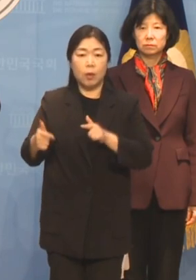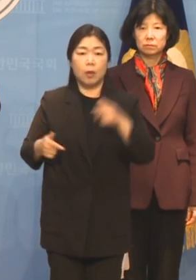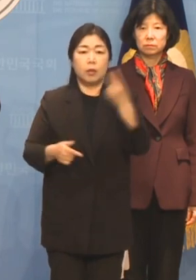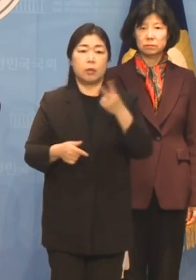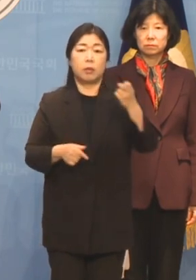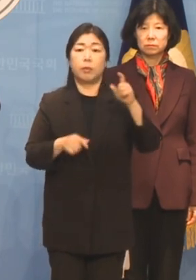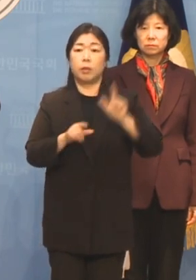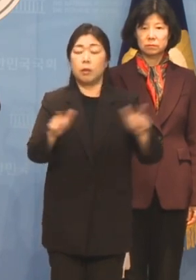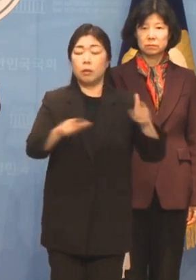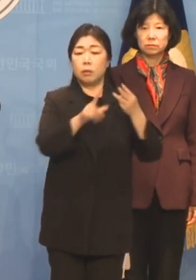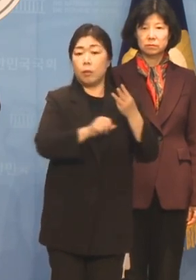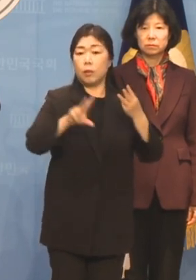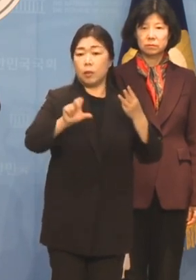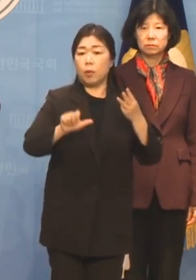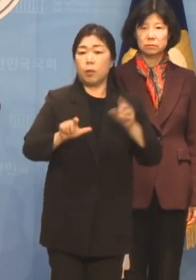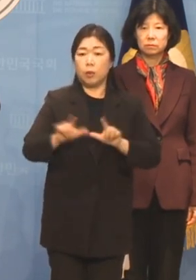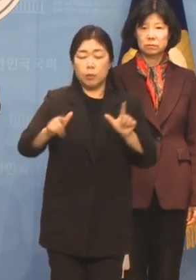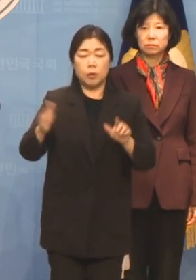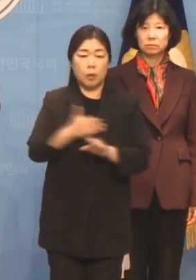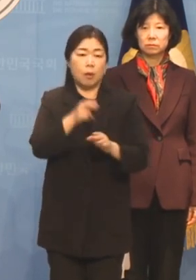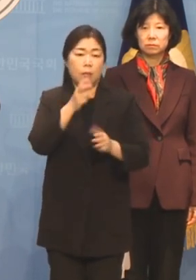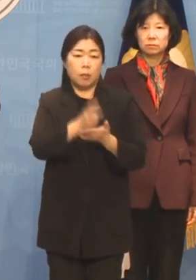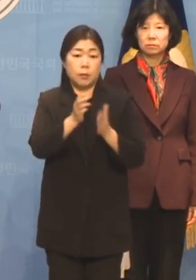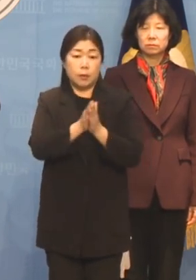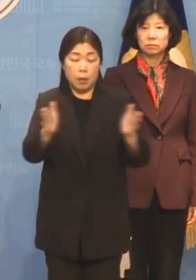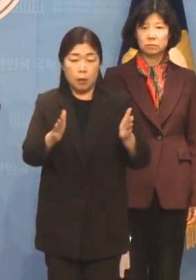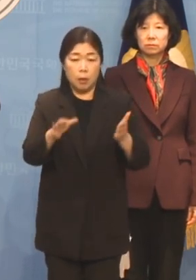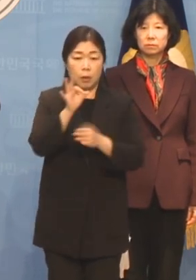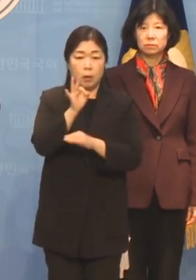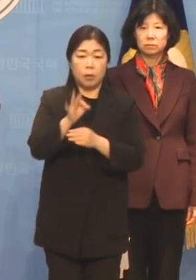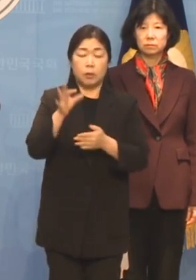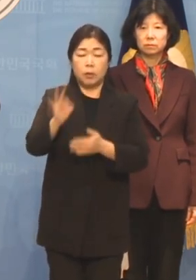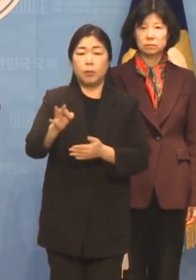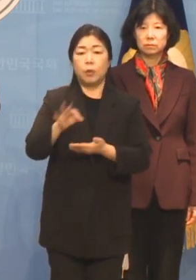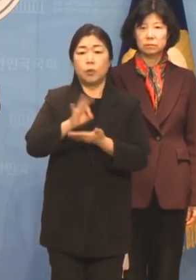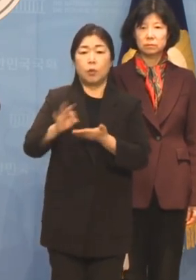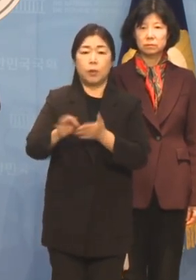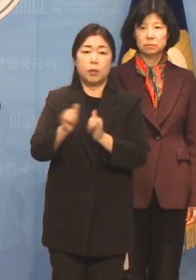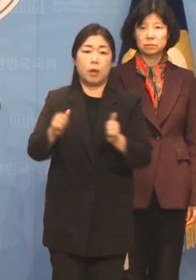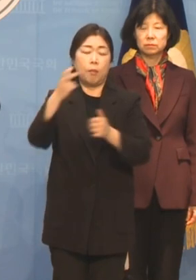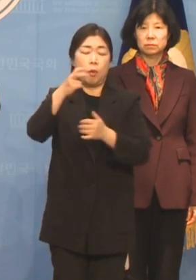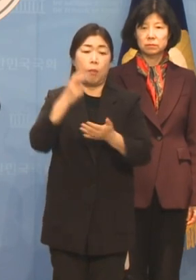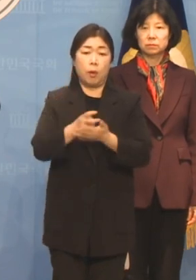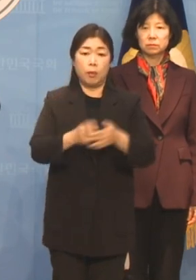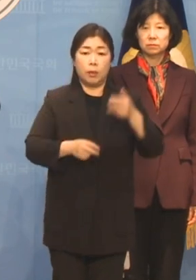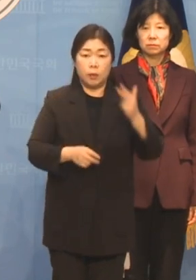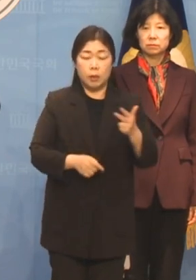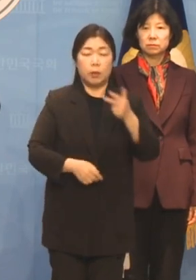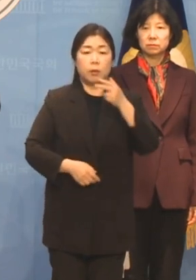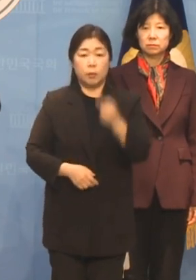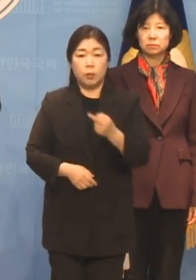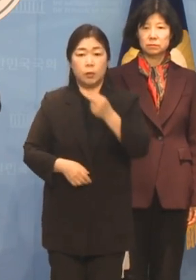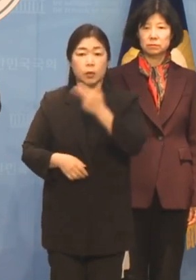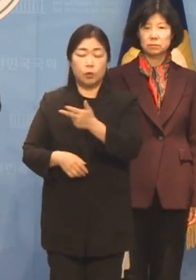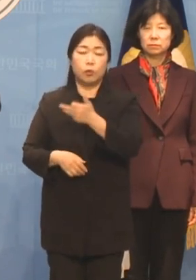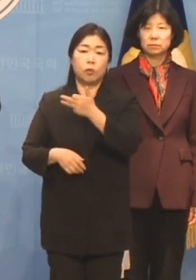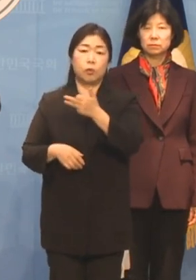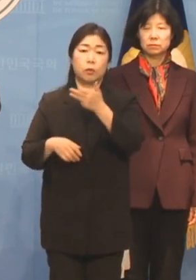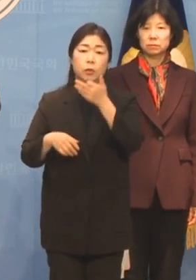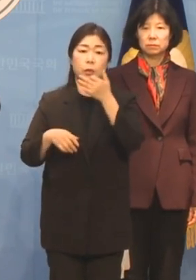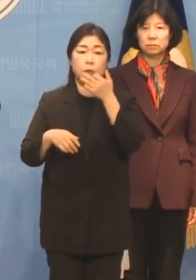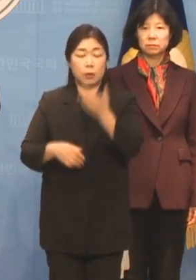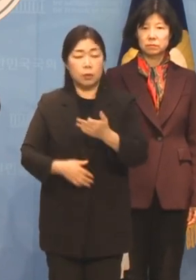2021년 3월 25일부터 적용되는 금융소비자보호법 7조, 10조, 17조, 19조,